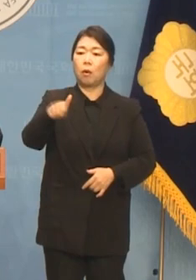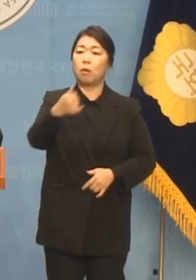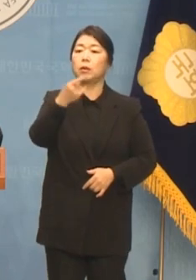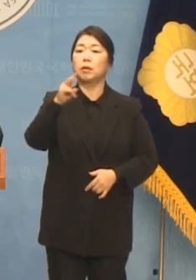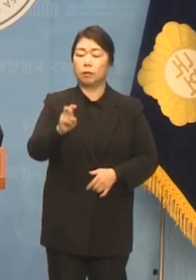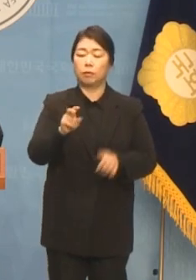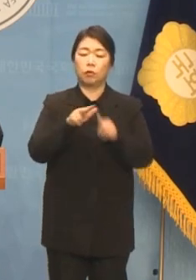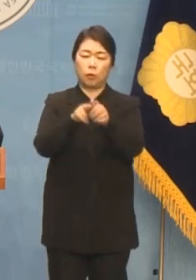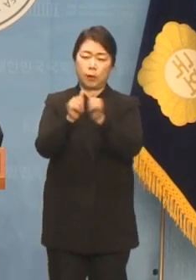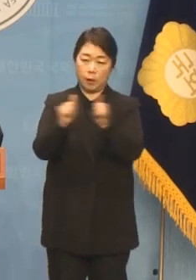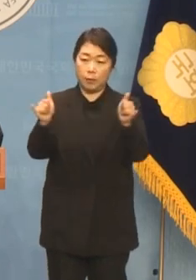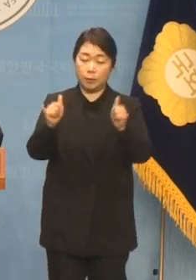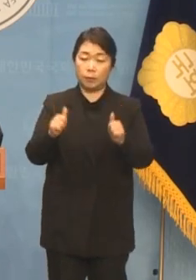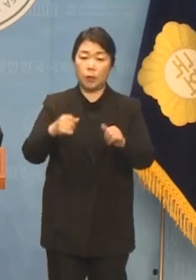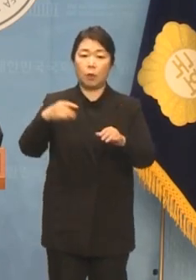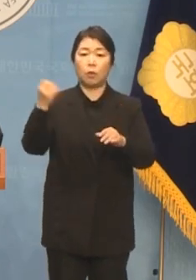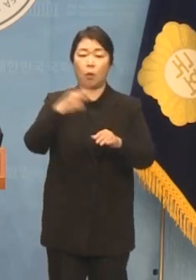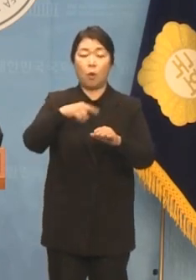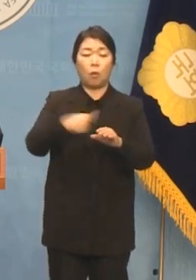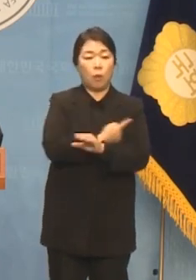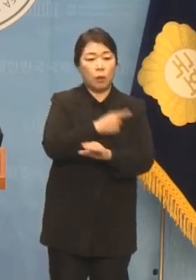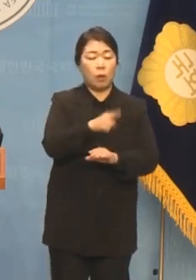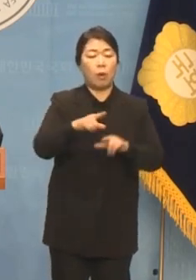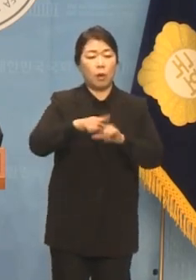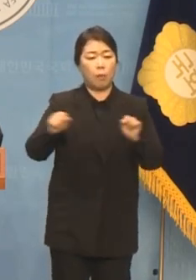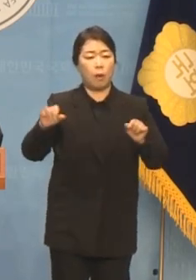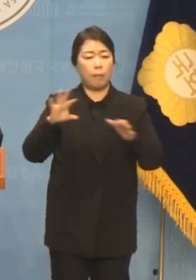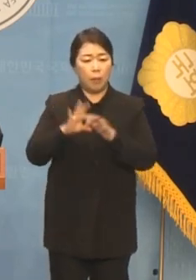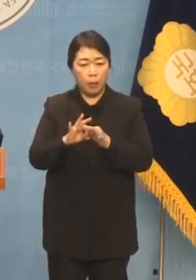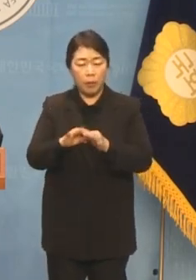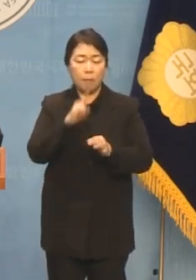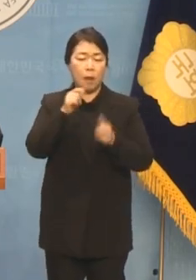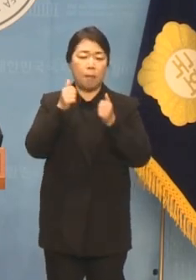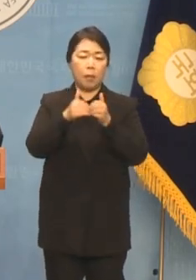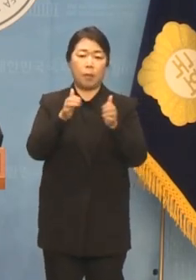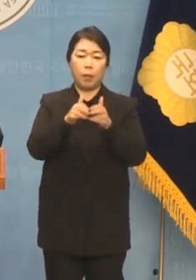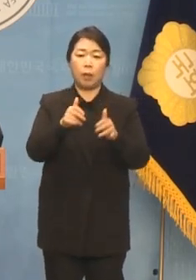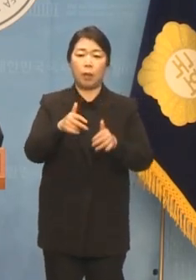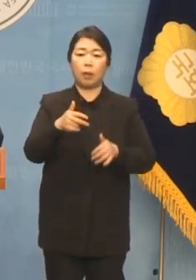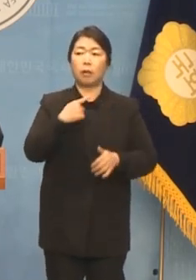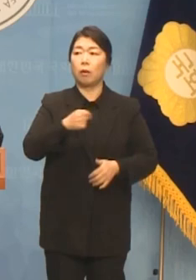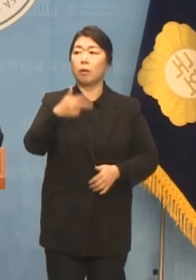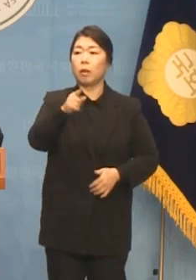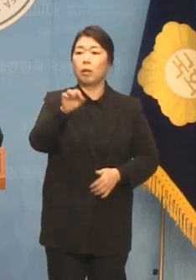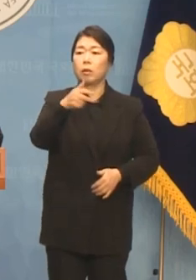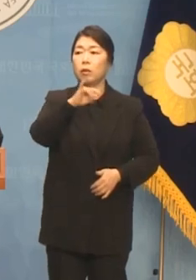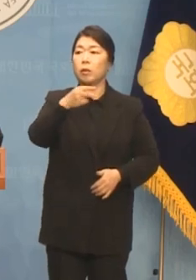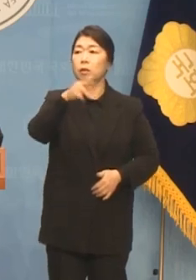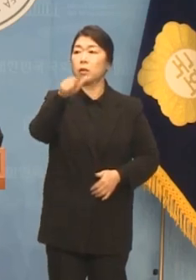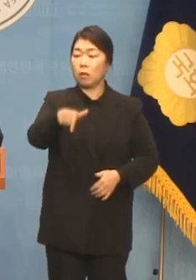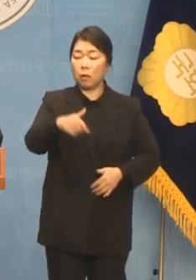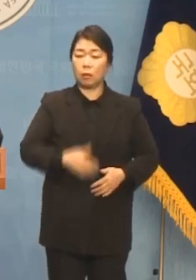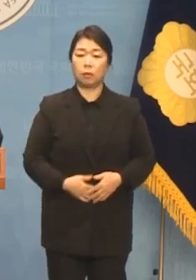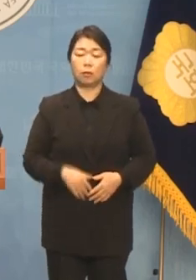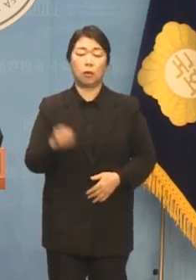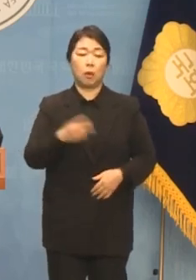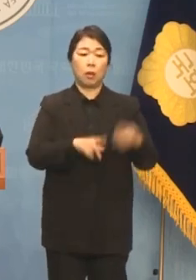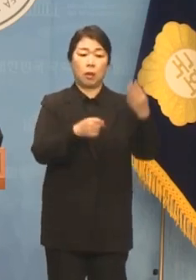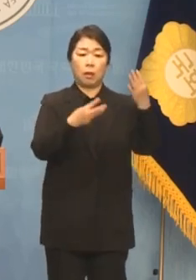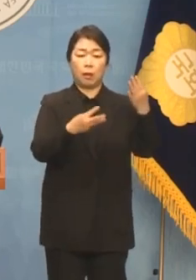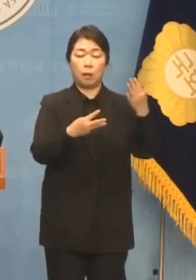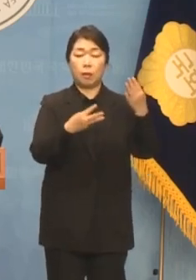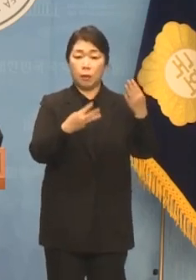후보입니다 그외에도 친을 막말 정진석 후보 사산 매화